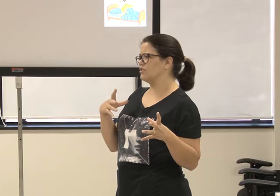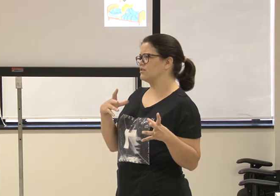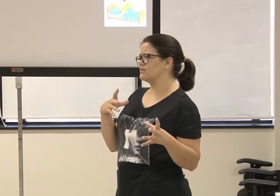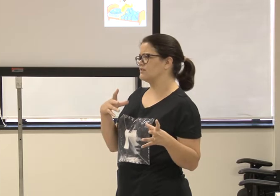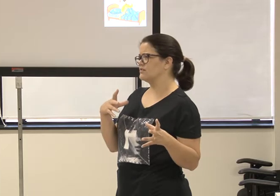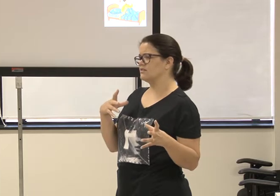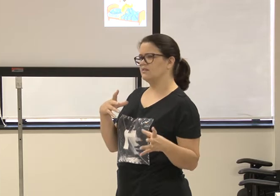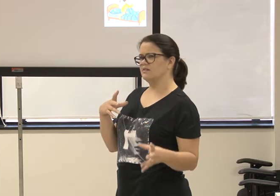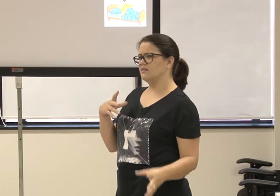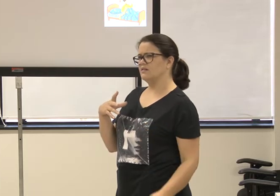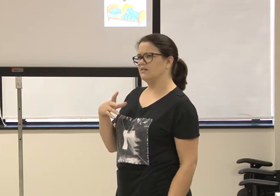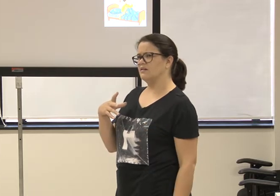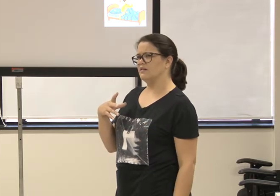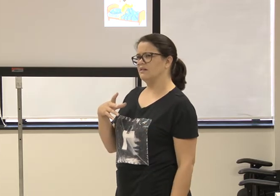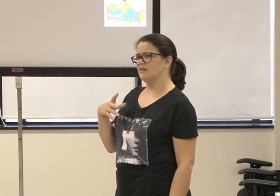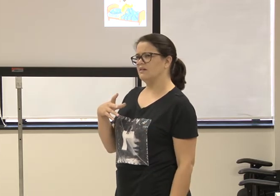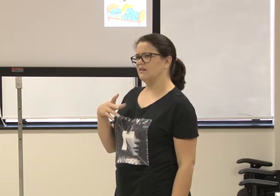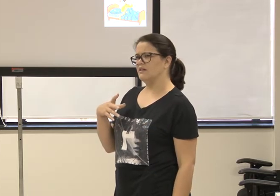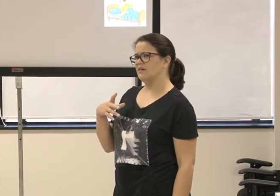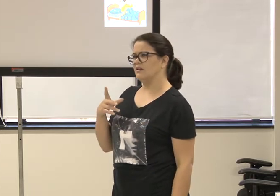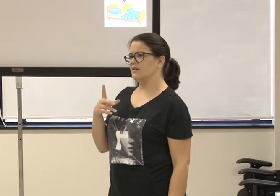Thrones. Não, da Não deve ter HBO. conseguido da Eu baixo HBO. pela internet.